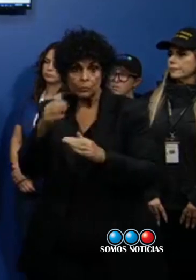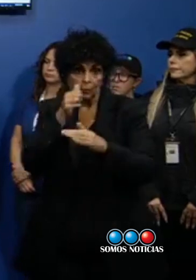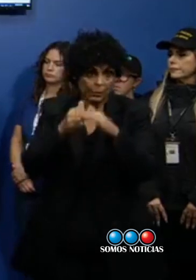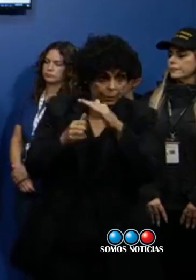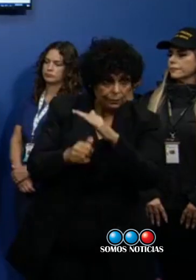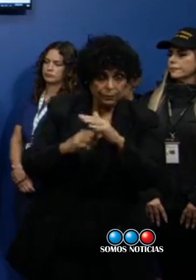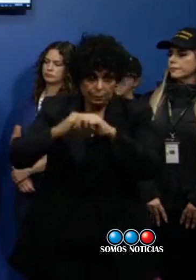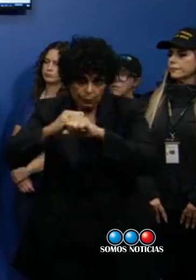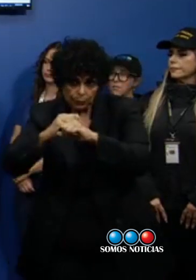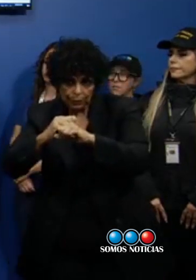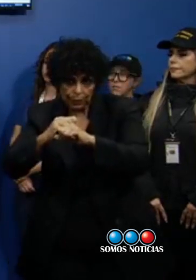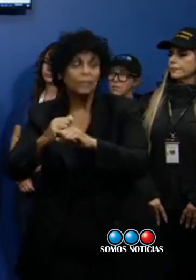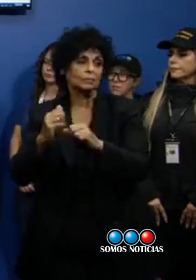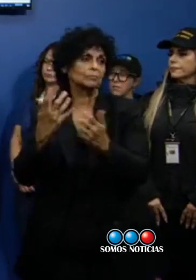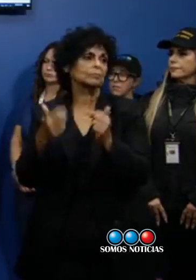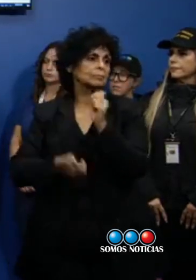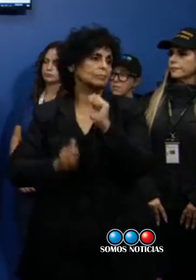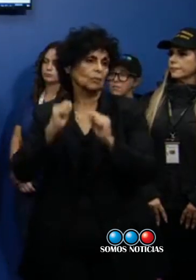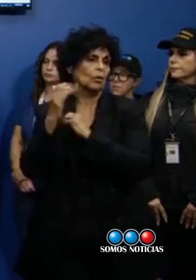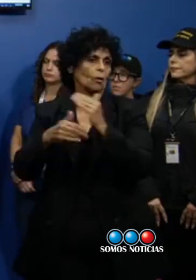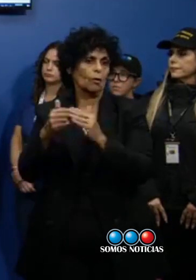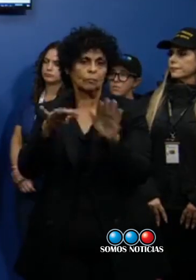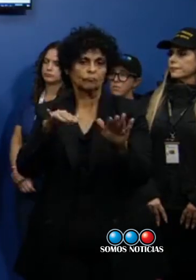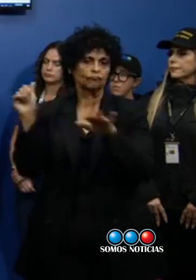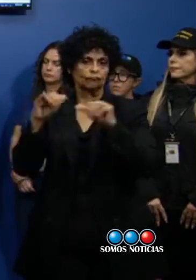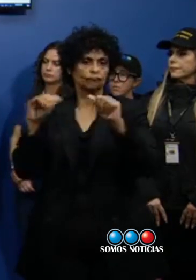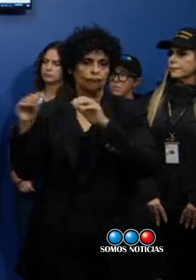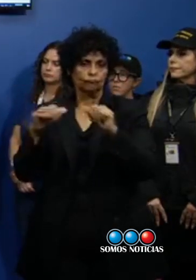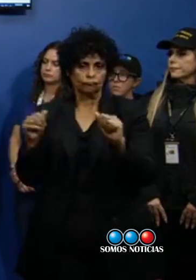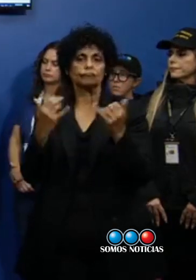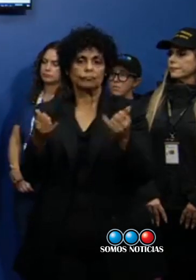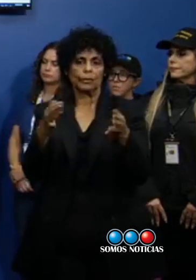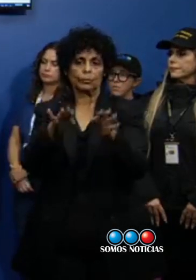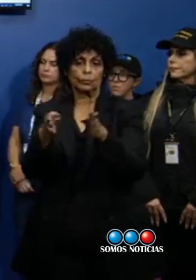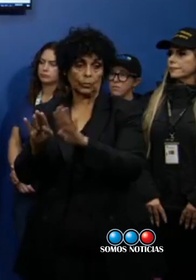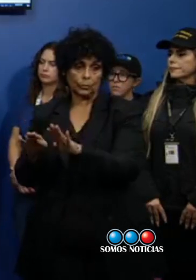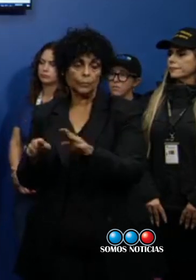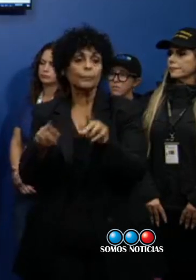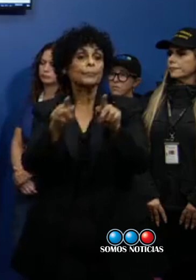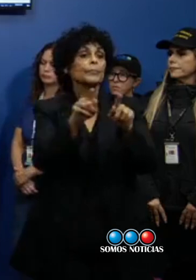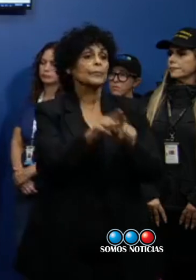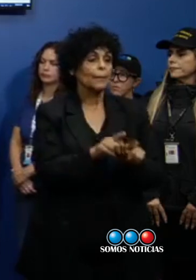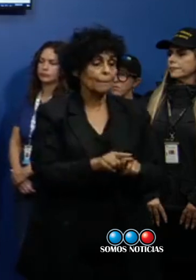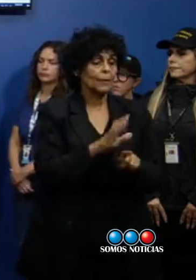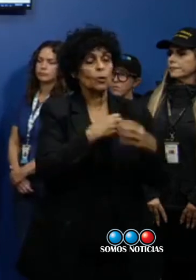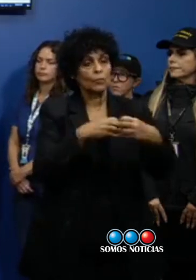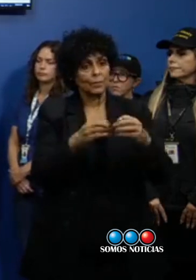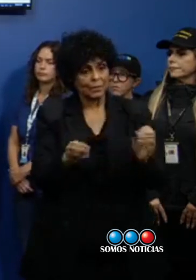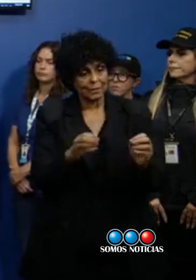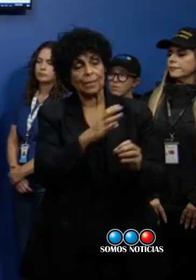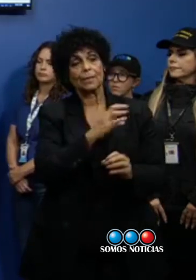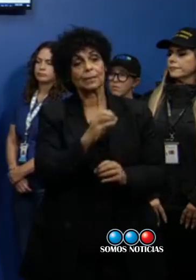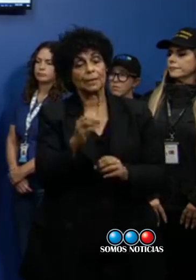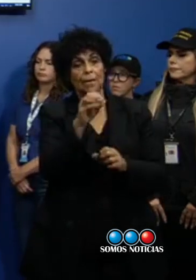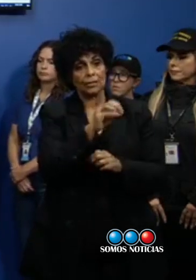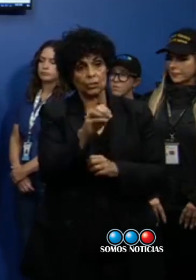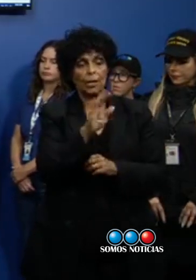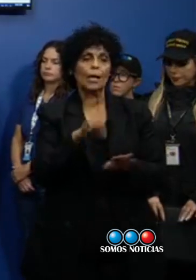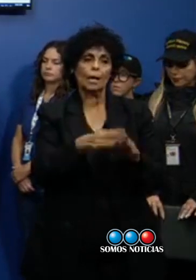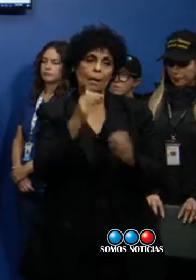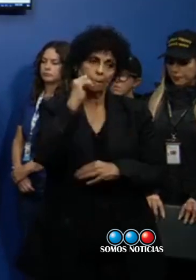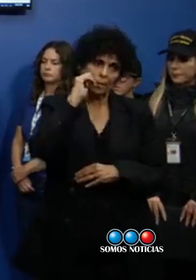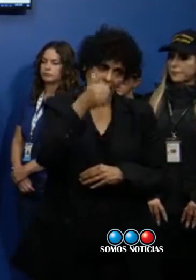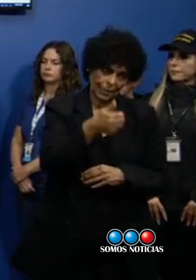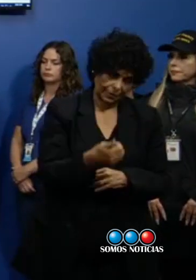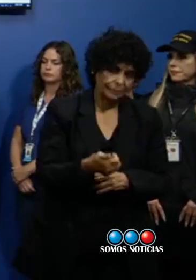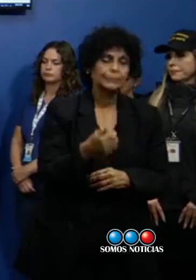refugios han cerrado También queremos anunciar que todas las oficinas del Condado ciola volverán a abrir el día de mañana viernes la recolección de